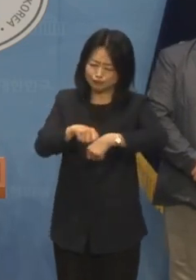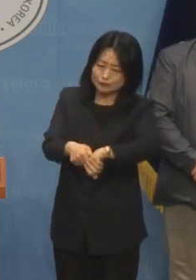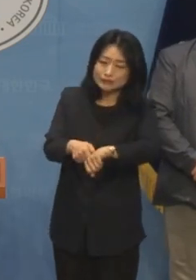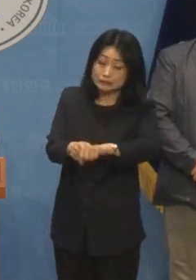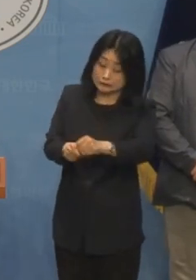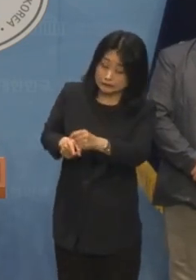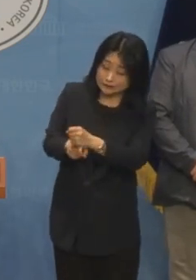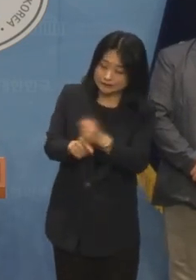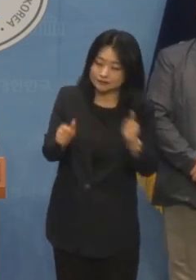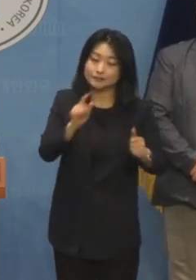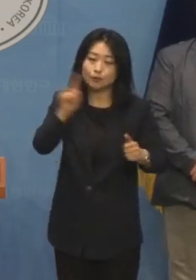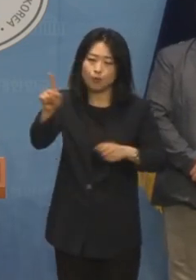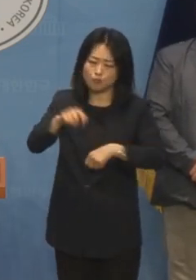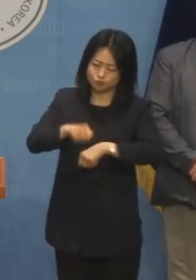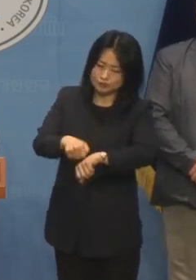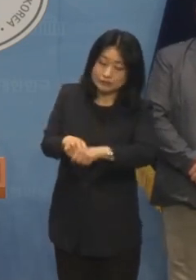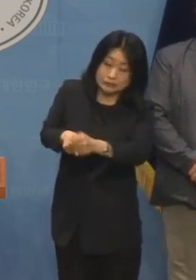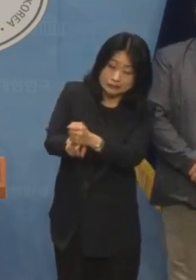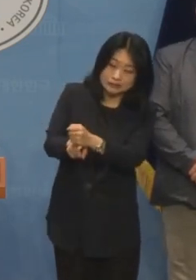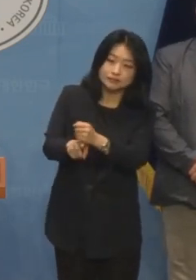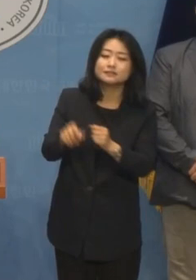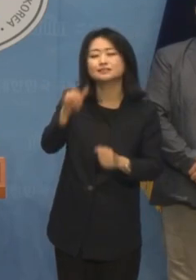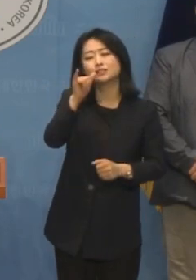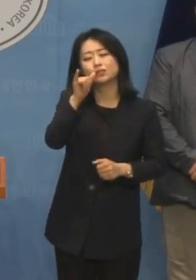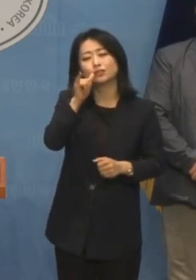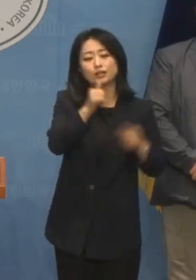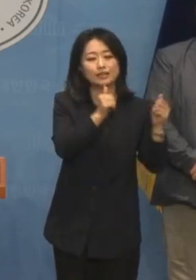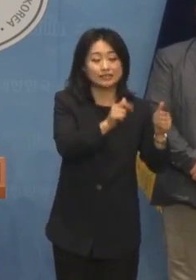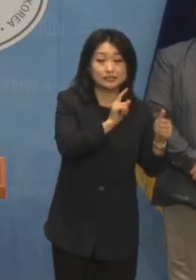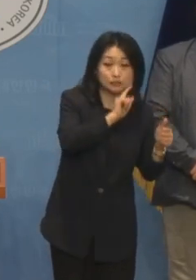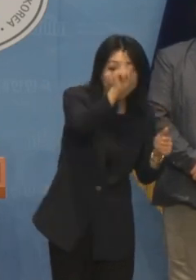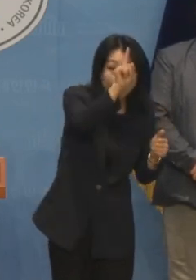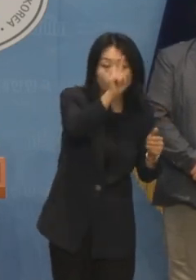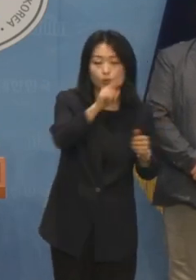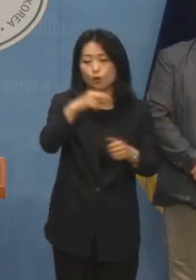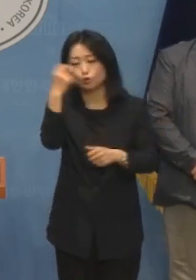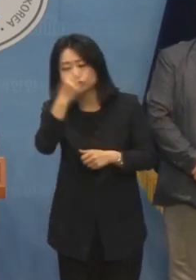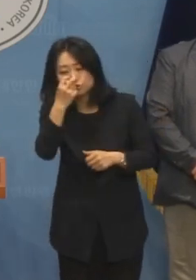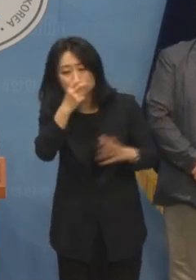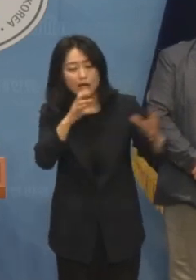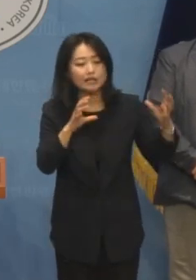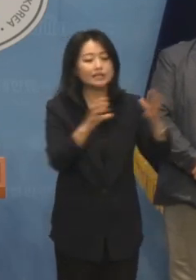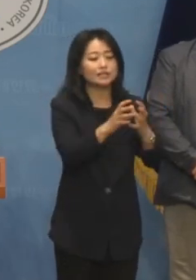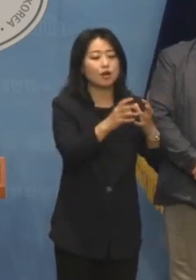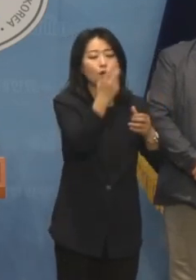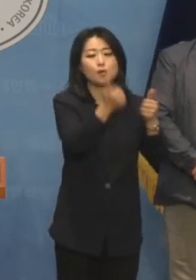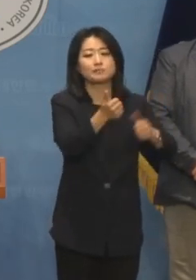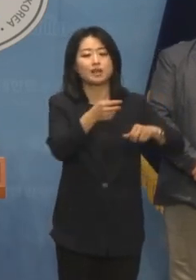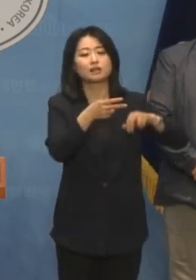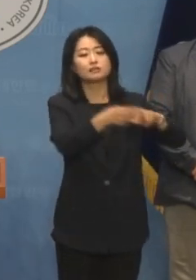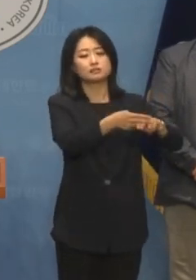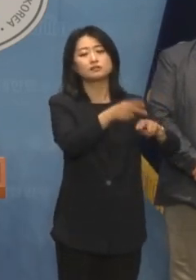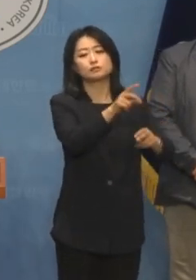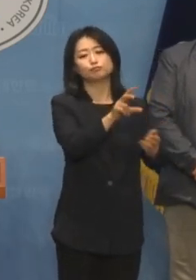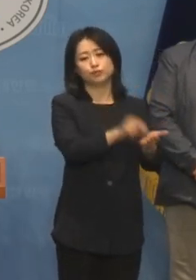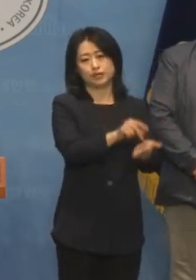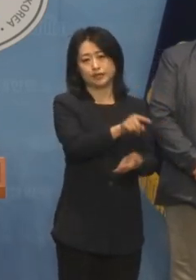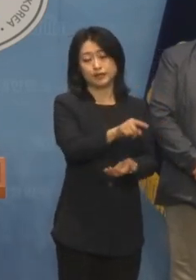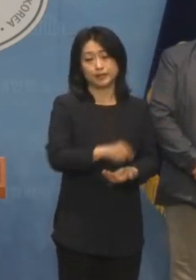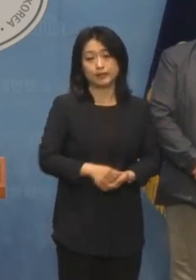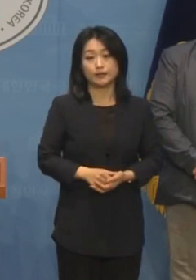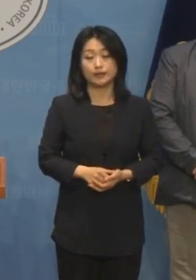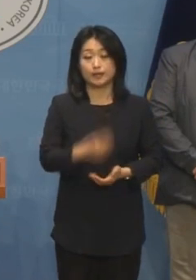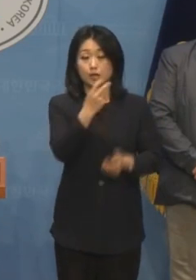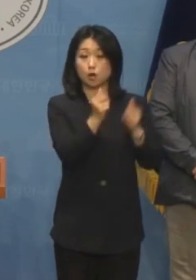무리한 기소에서 비롯된 것이고 수사와 기소가 결합된 기형적인 검찰제도에서 비롯된 것입니다.